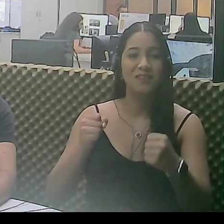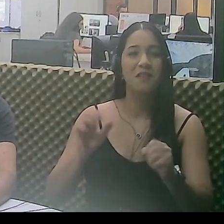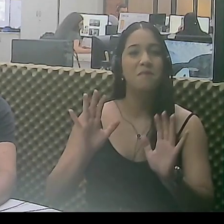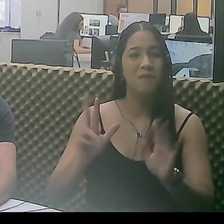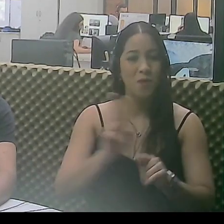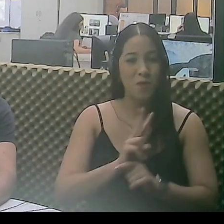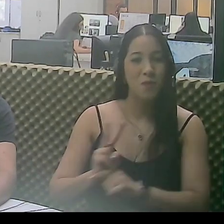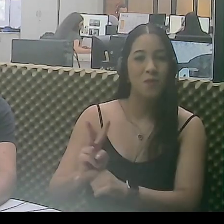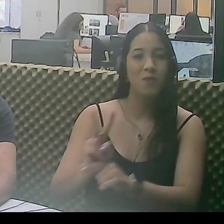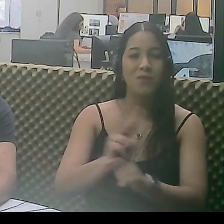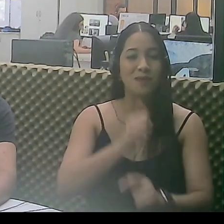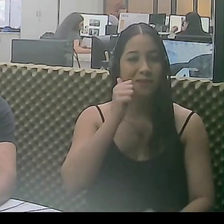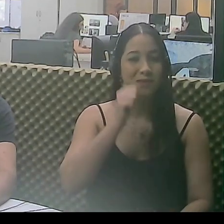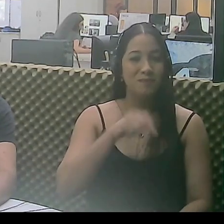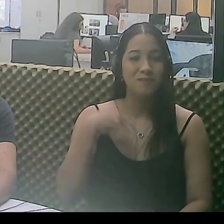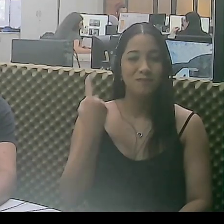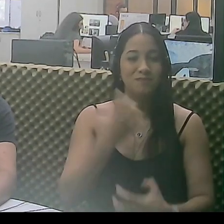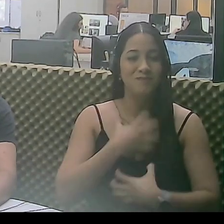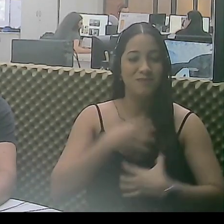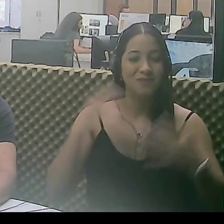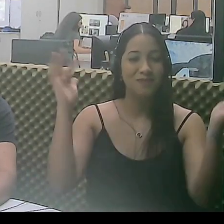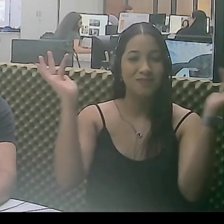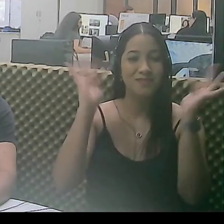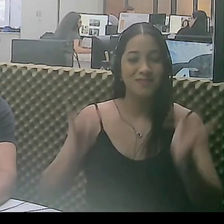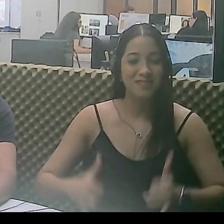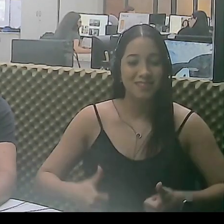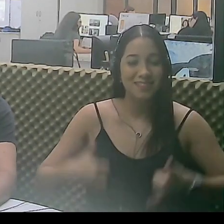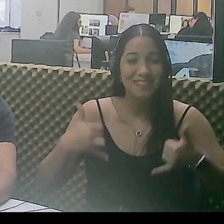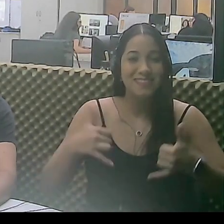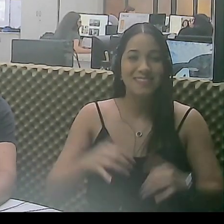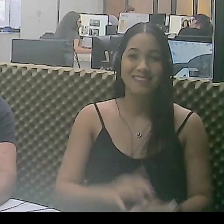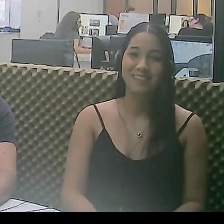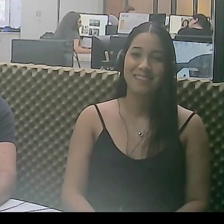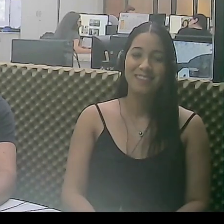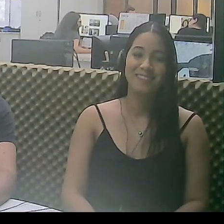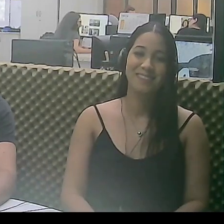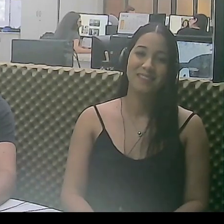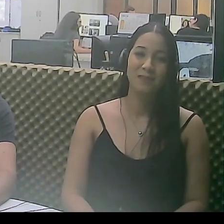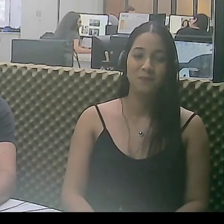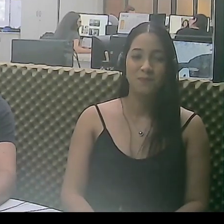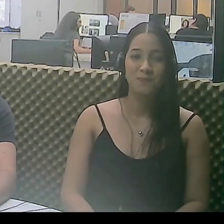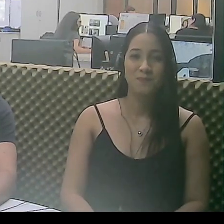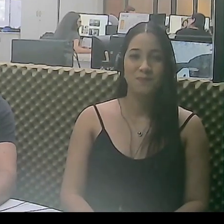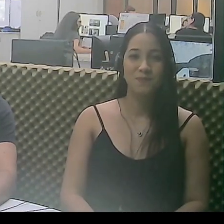mas cuidar das nossas meninas deixa nosso coração bem grandão